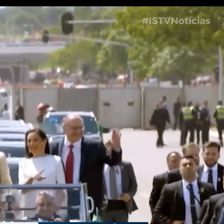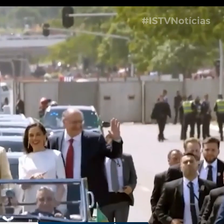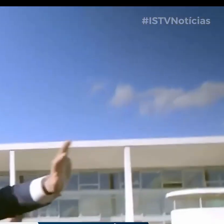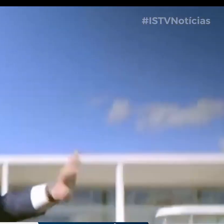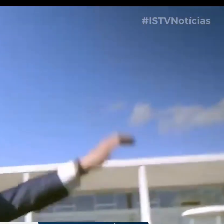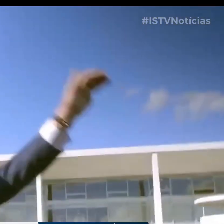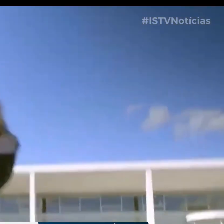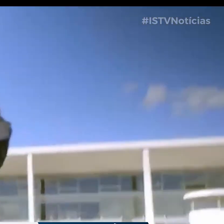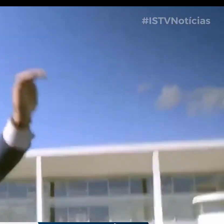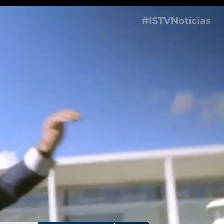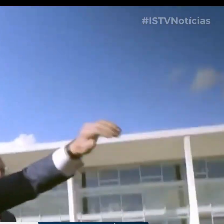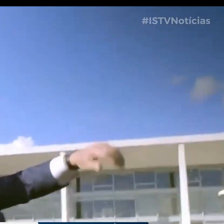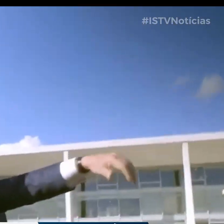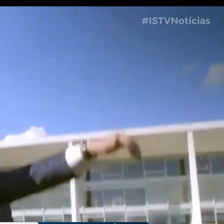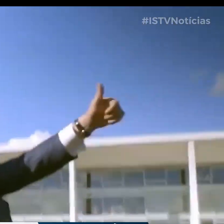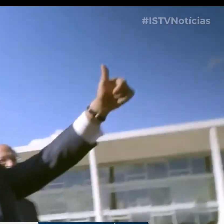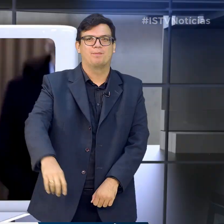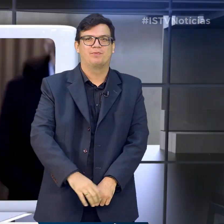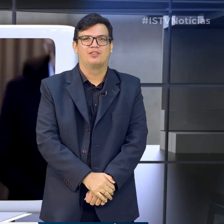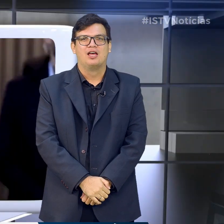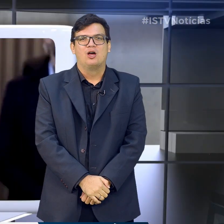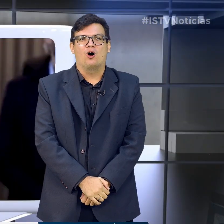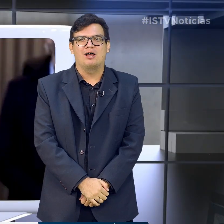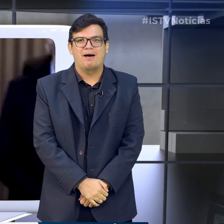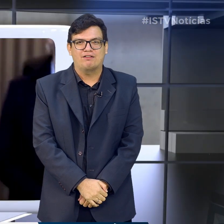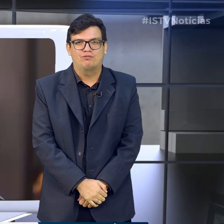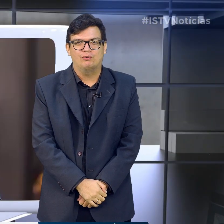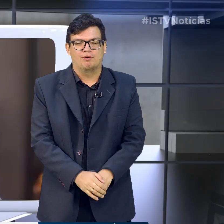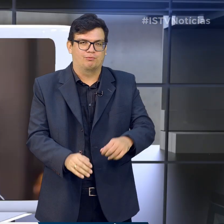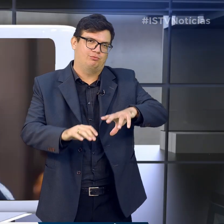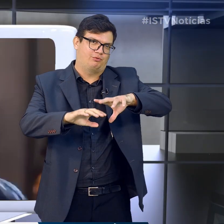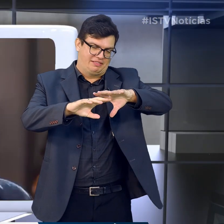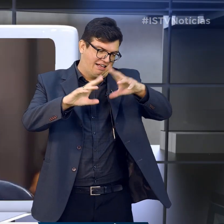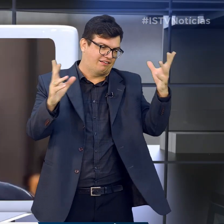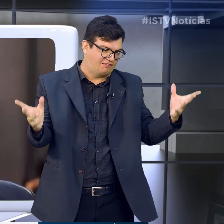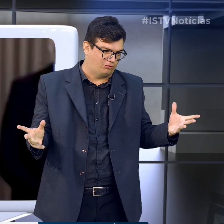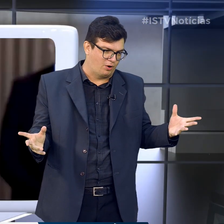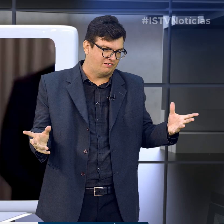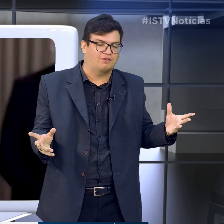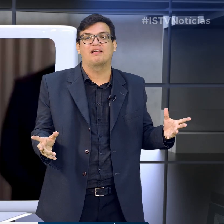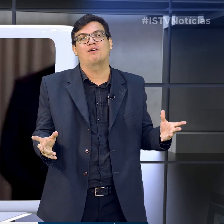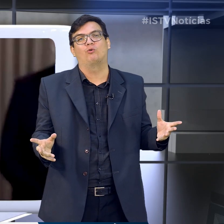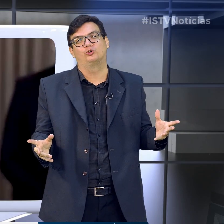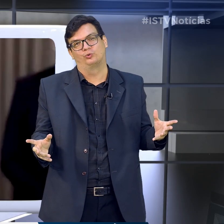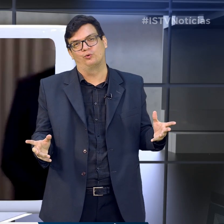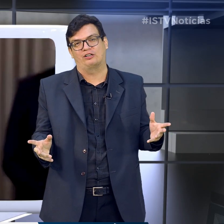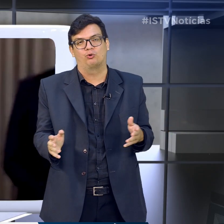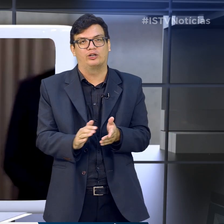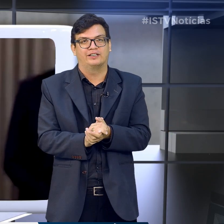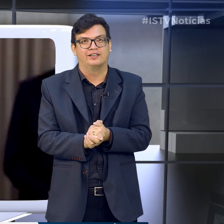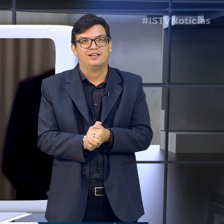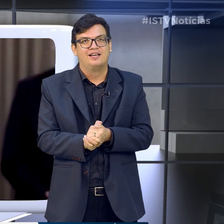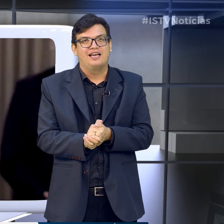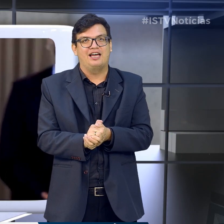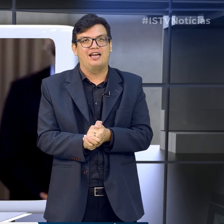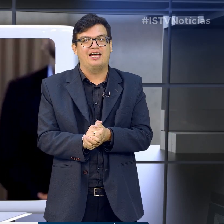avaliaram Como regular na época olha mais nessa situação nessa conjuntura toda é